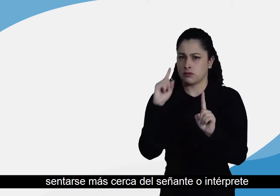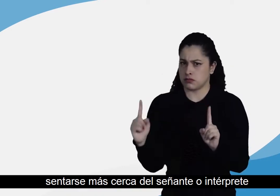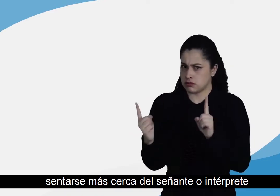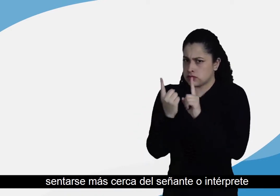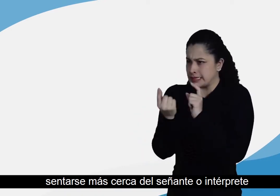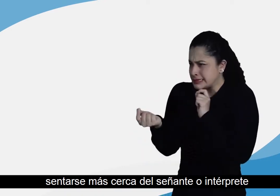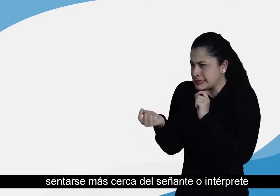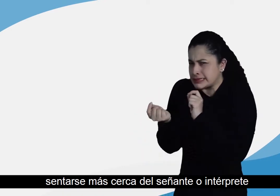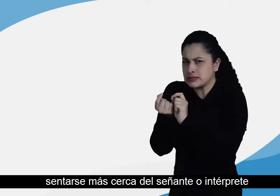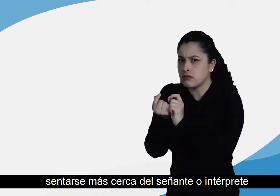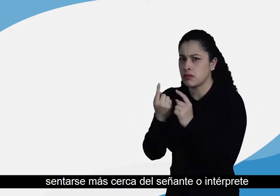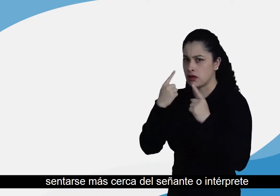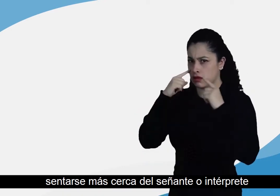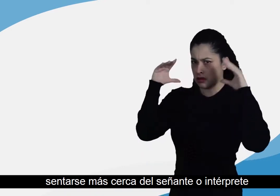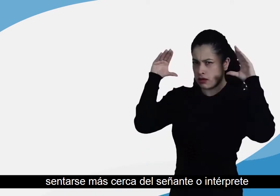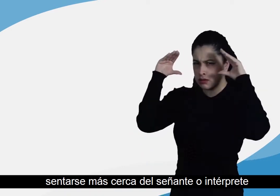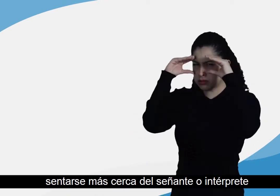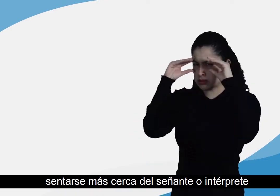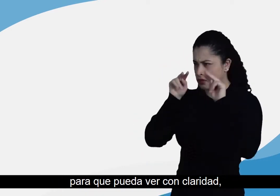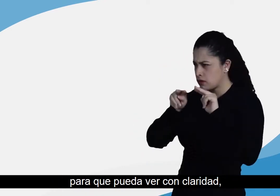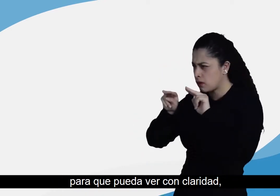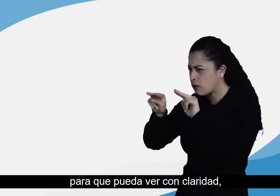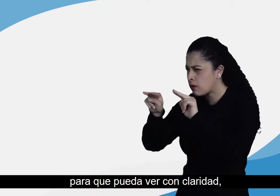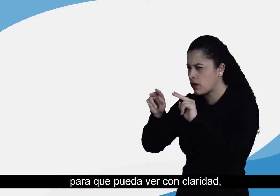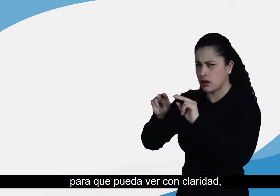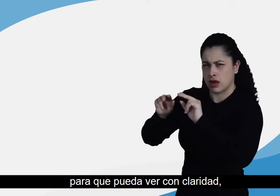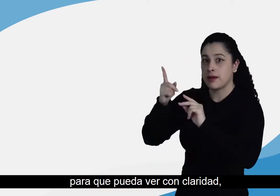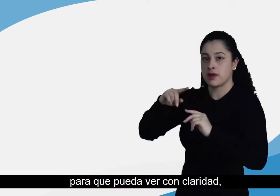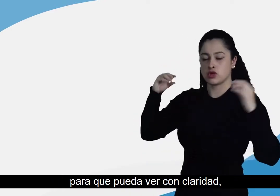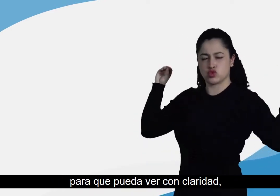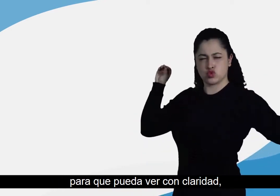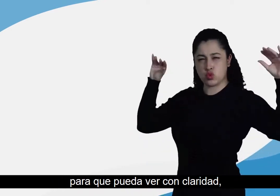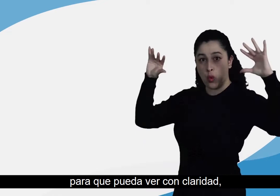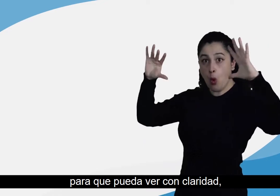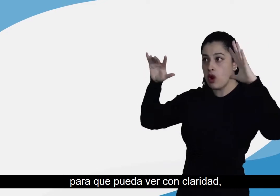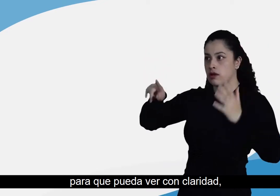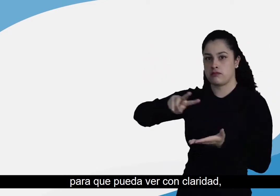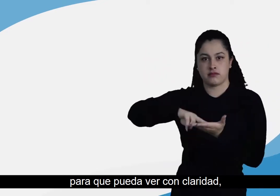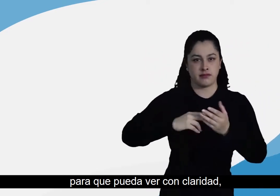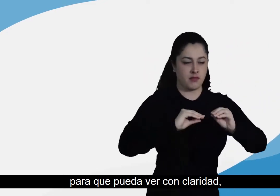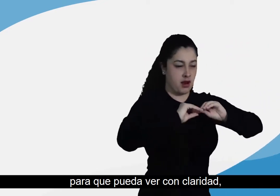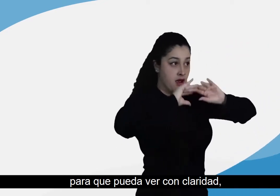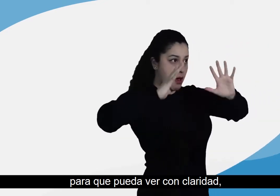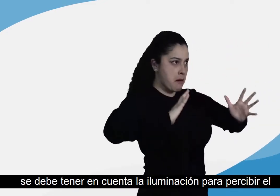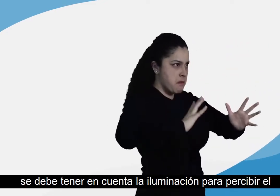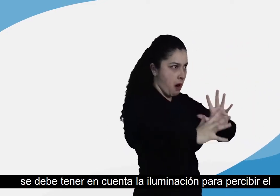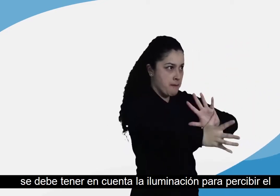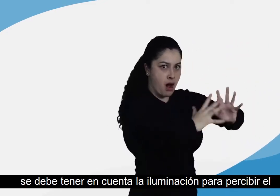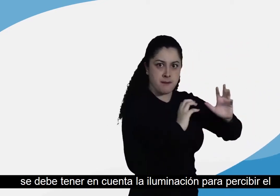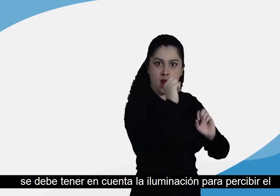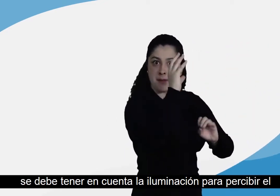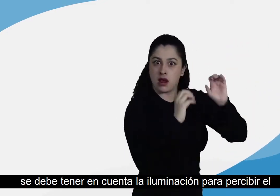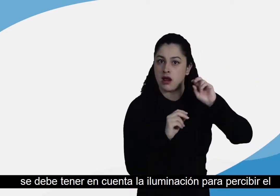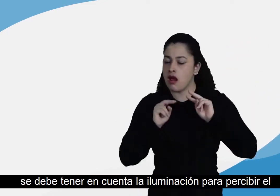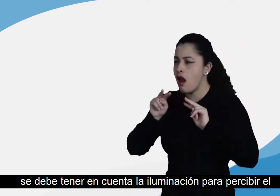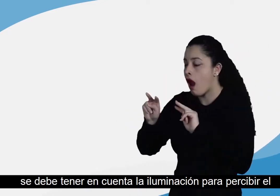cerca del señante o intérprete para que pueda ver con claridad. Se debe tener en cuenta la